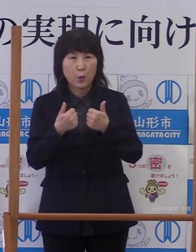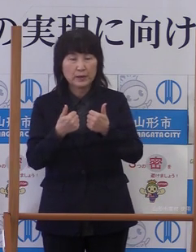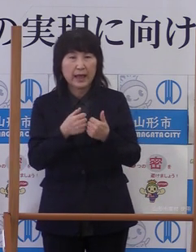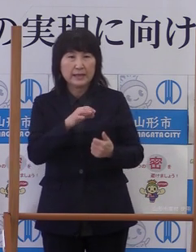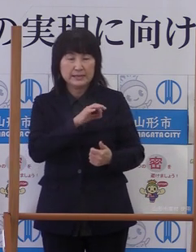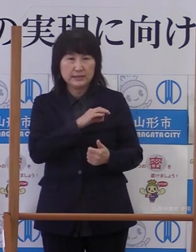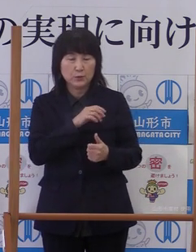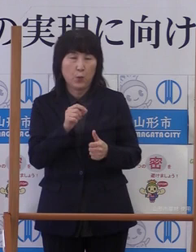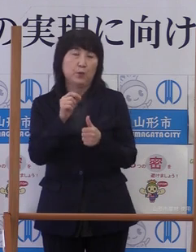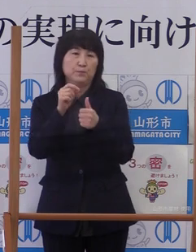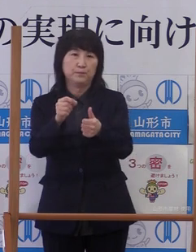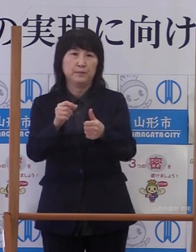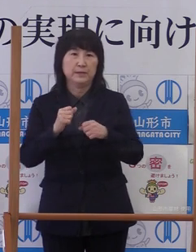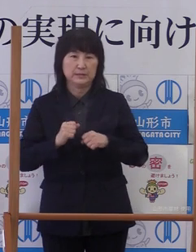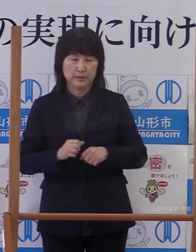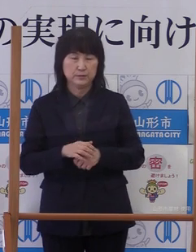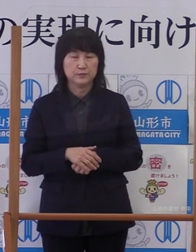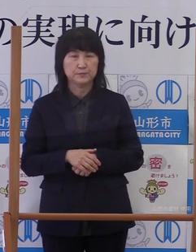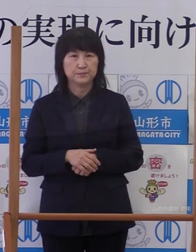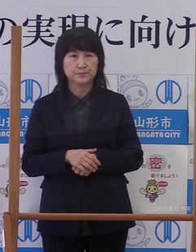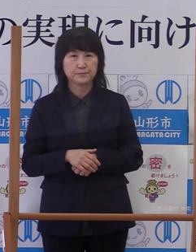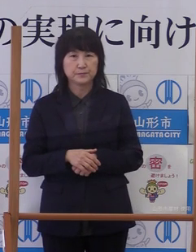たに配置します。